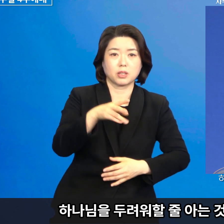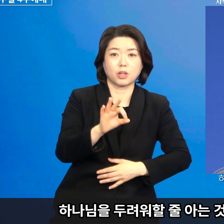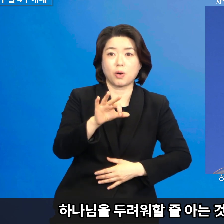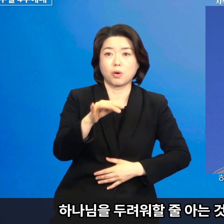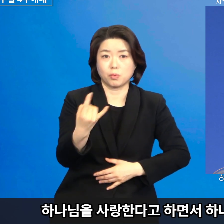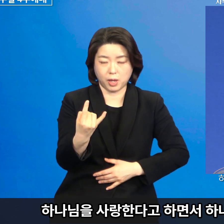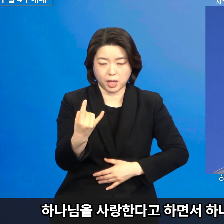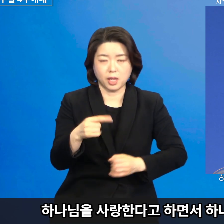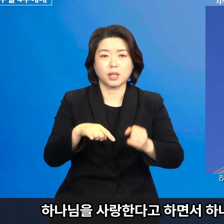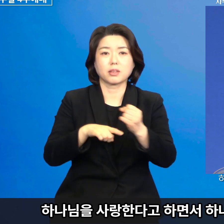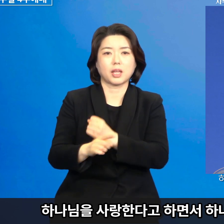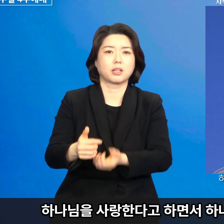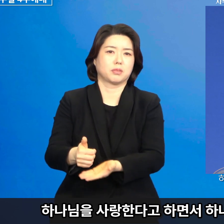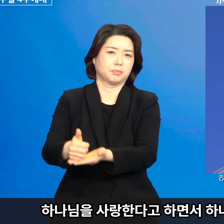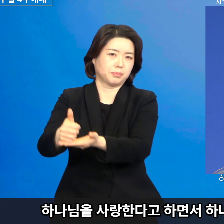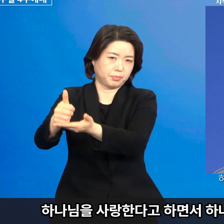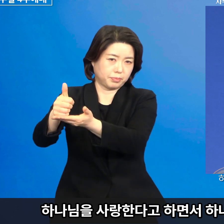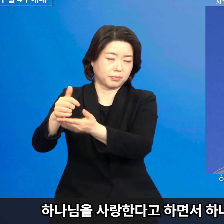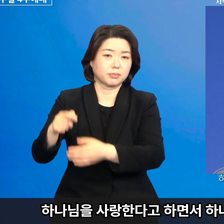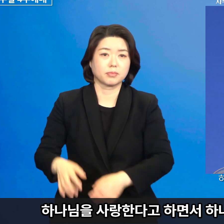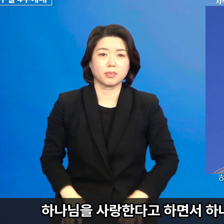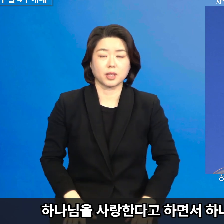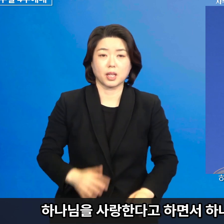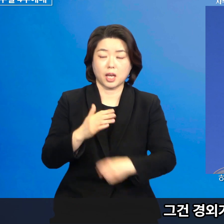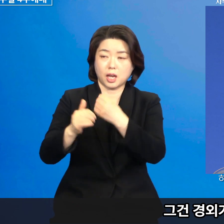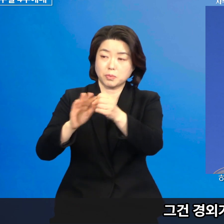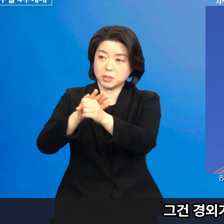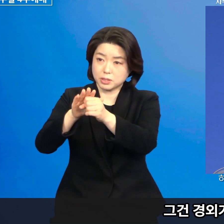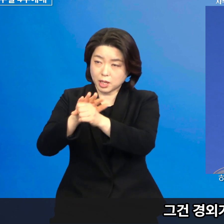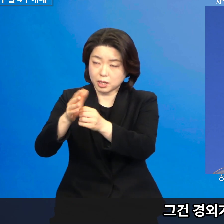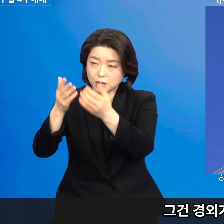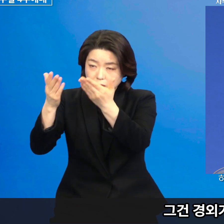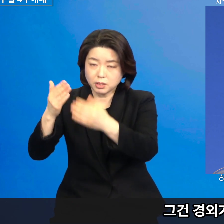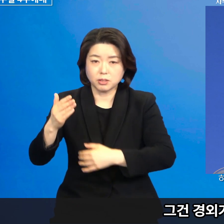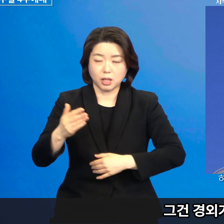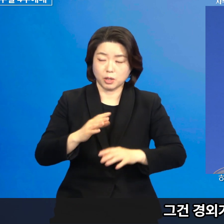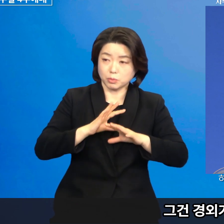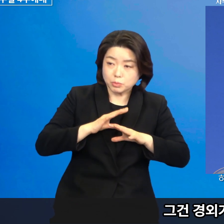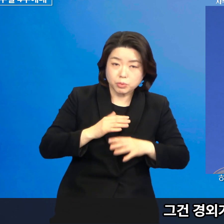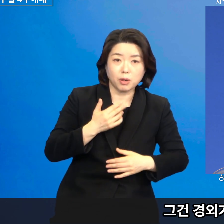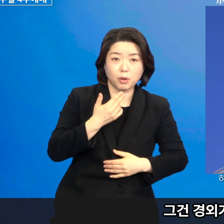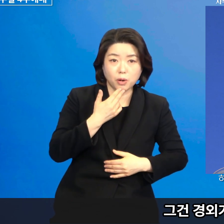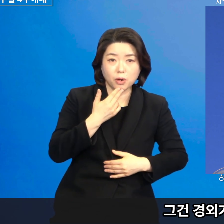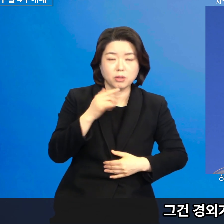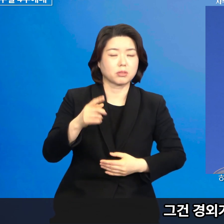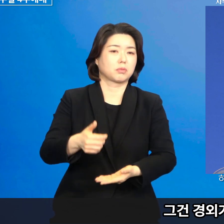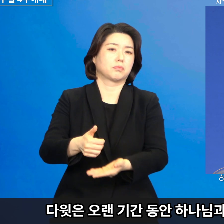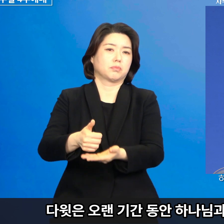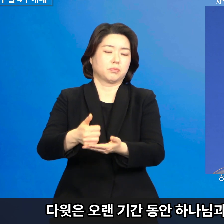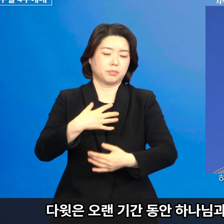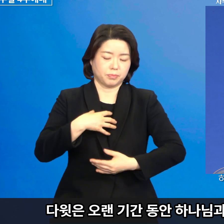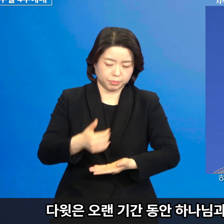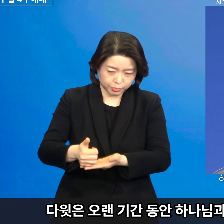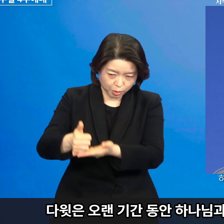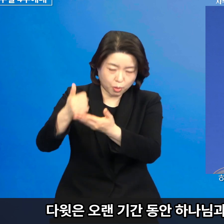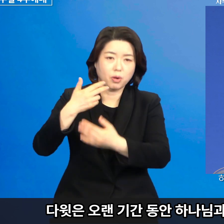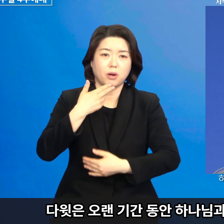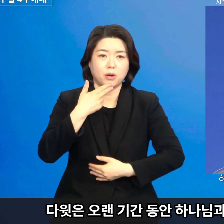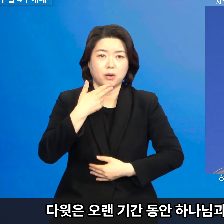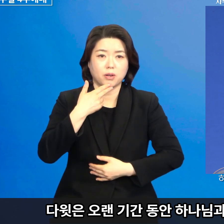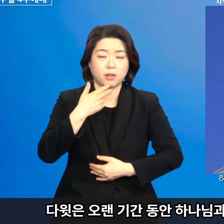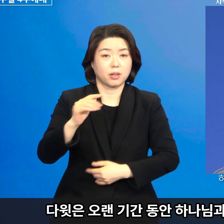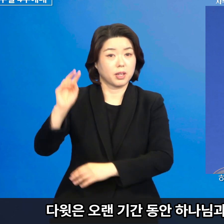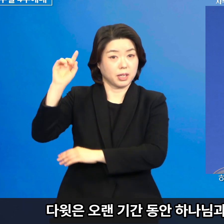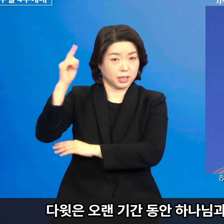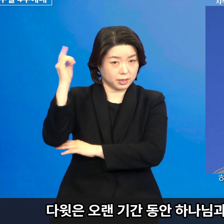뜻입니다. 하나님을 사랑한다고 하면 하나님을 두려워하는 것이 없다면 그건 경외가 아니죠. 다윗은 오랜 기간